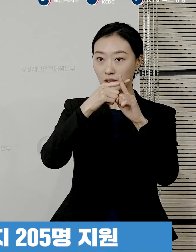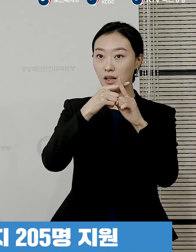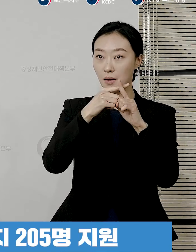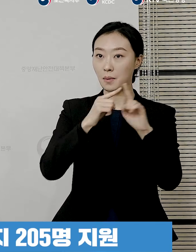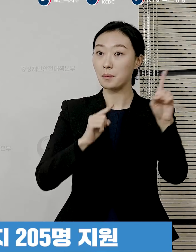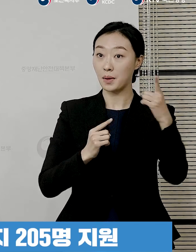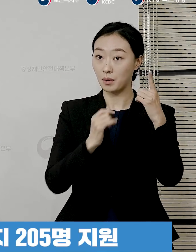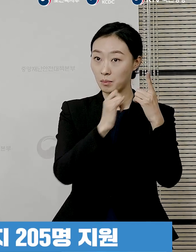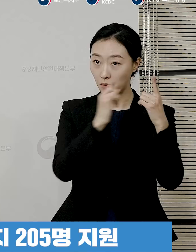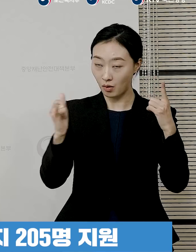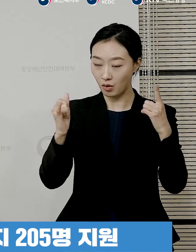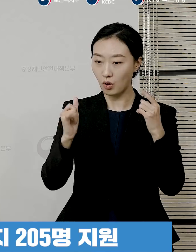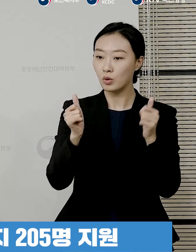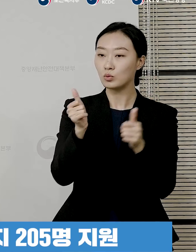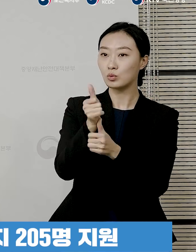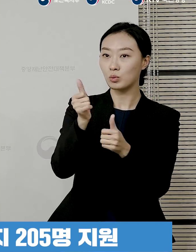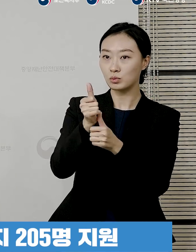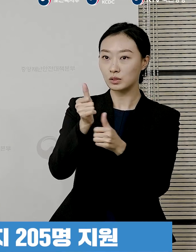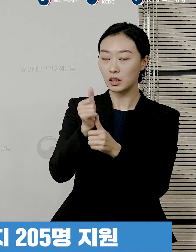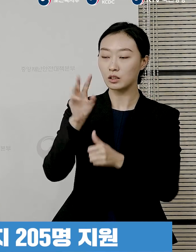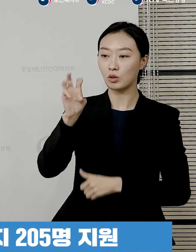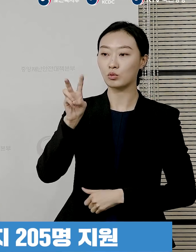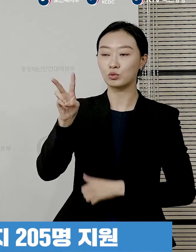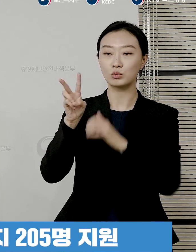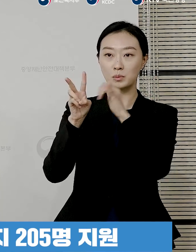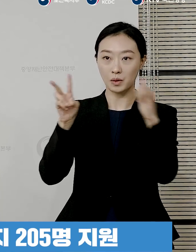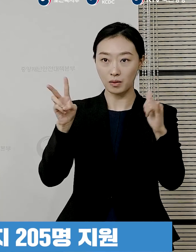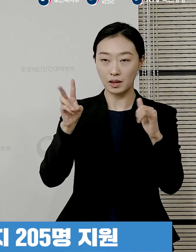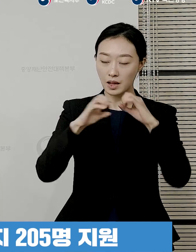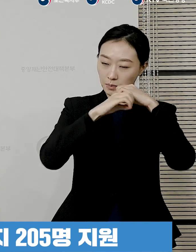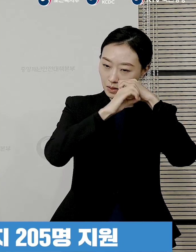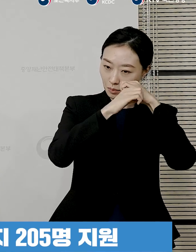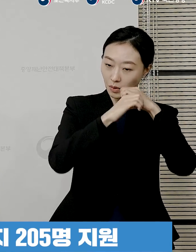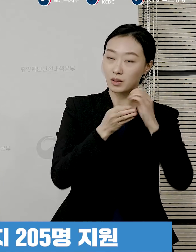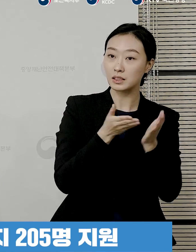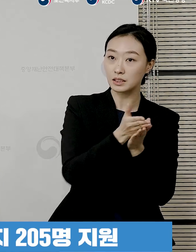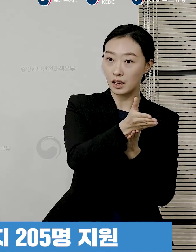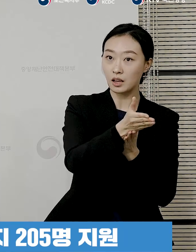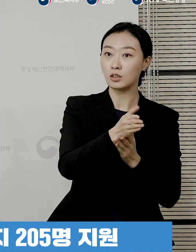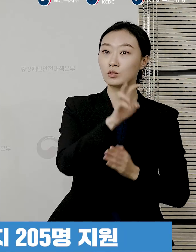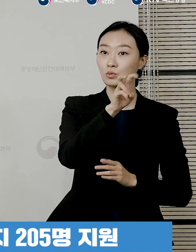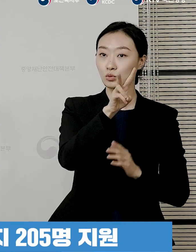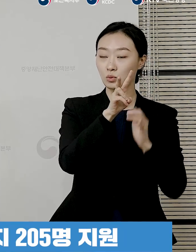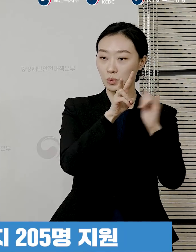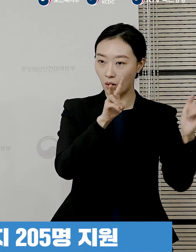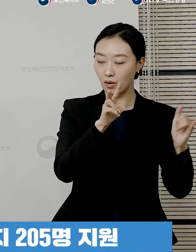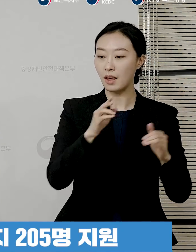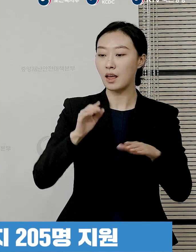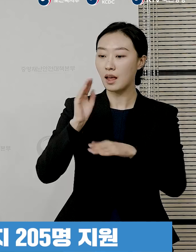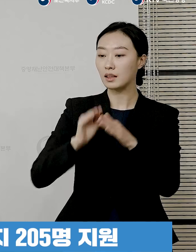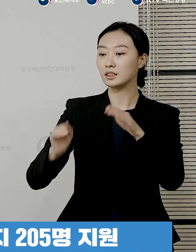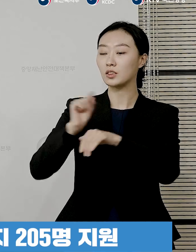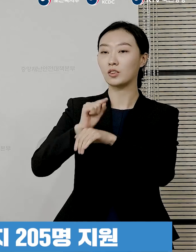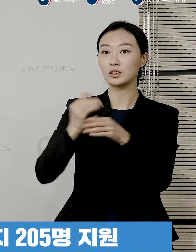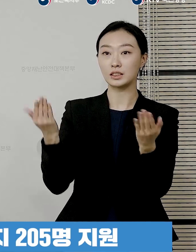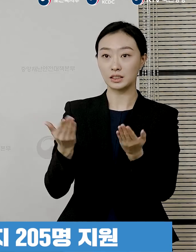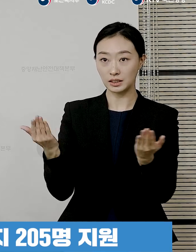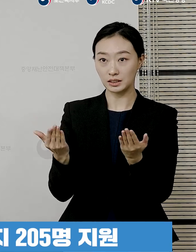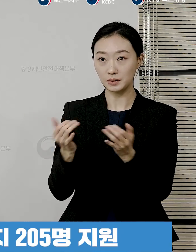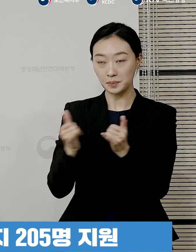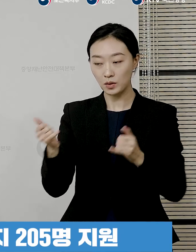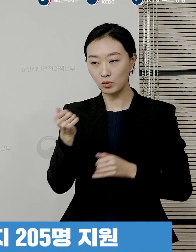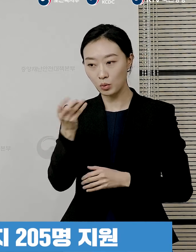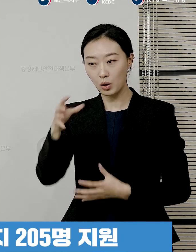11명, 간호사 100명, 간호조무사 32명, 임상병리사 22명, 행정직 40명